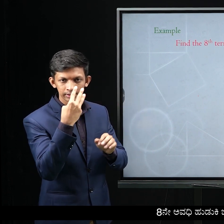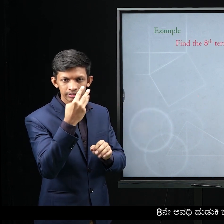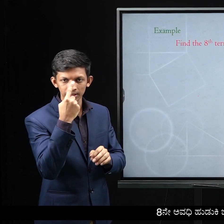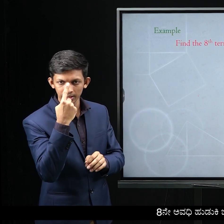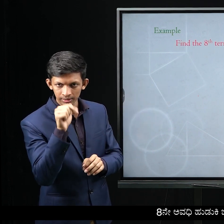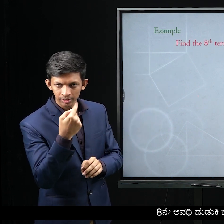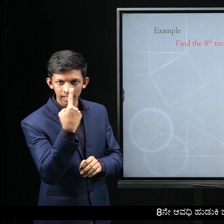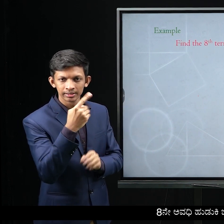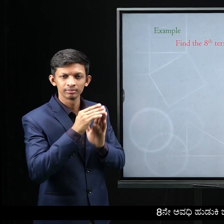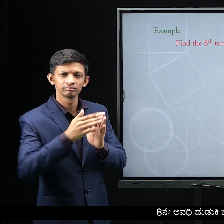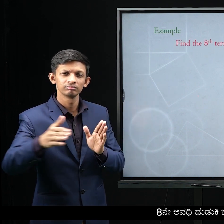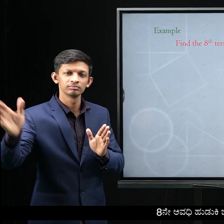9, 3, 1.